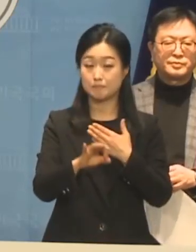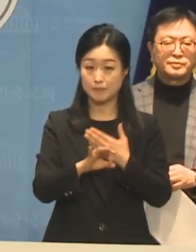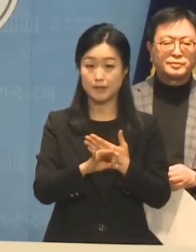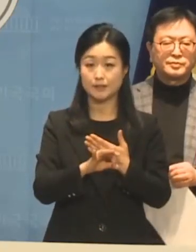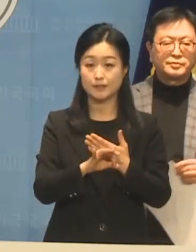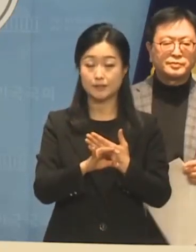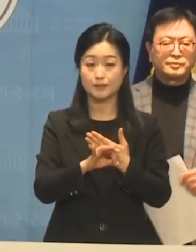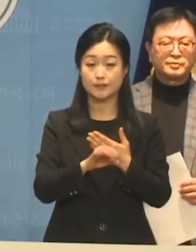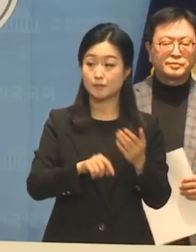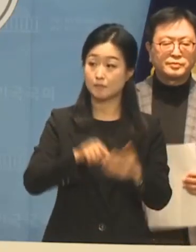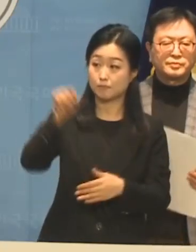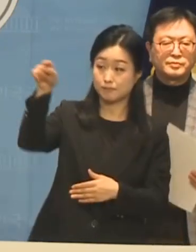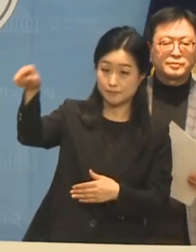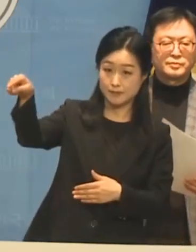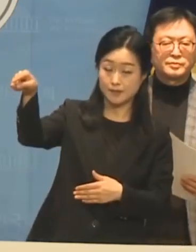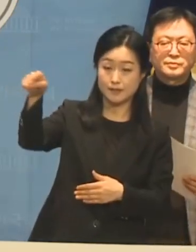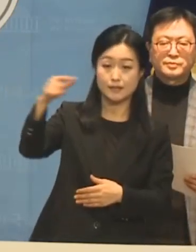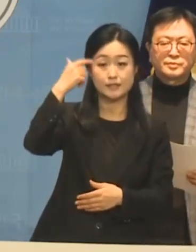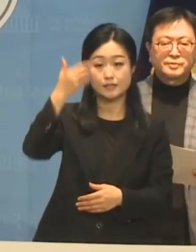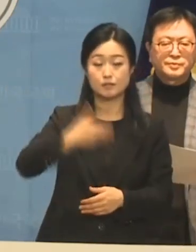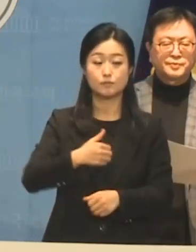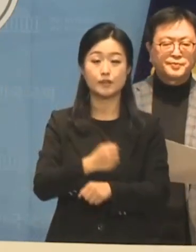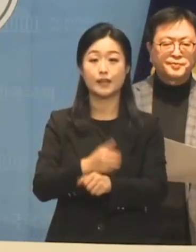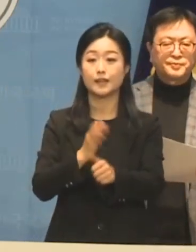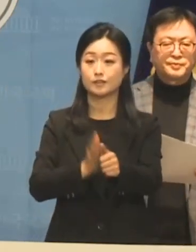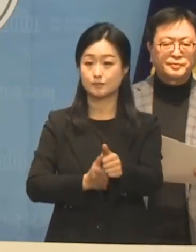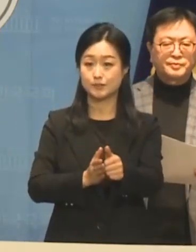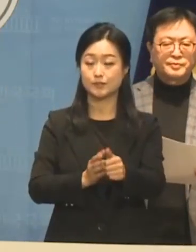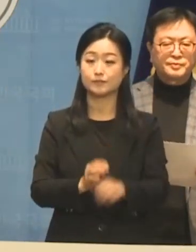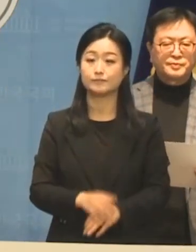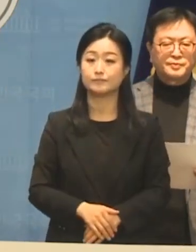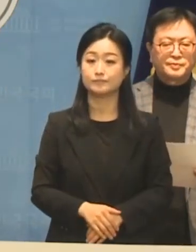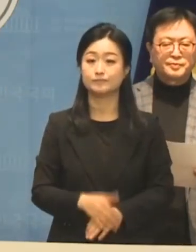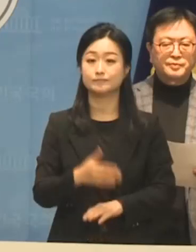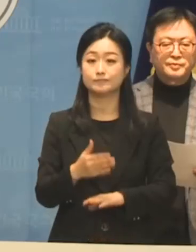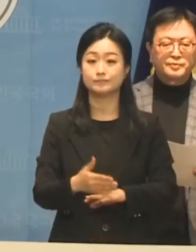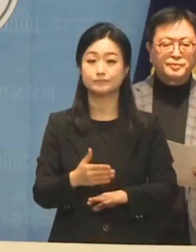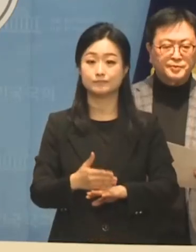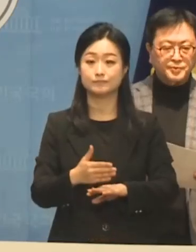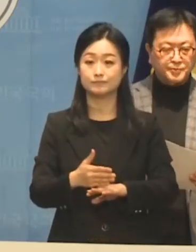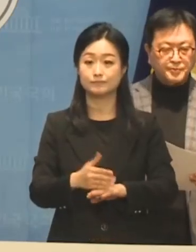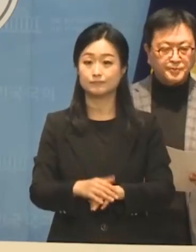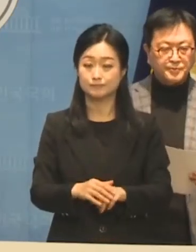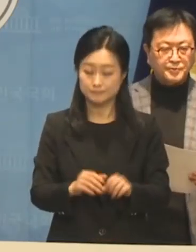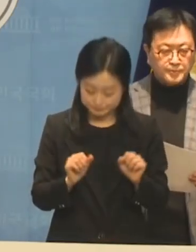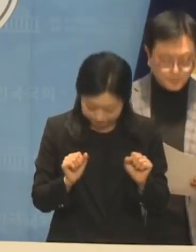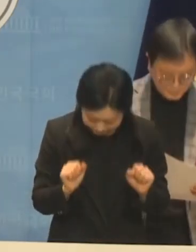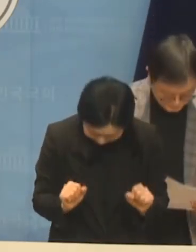기자님들은 백브리핑장에서 질문해 주시기 바랍니다. 감사합니다.